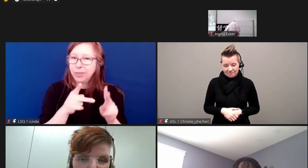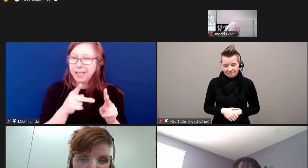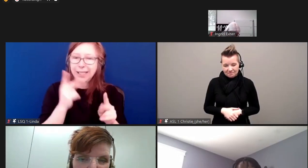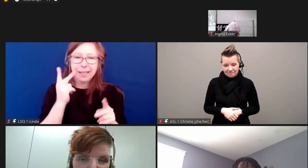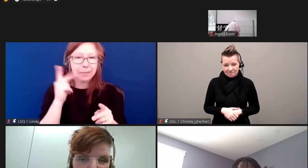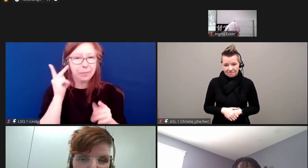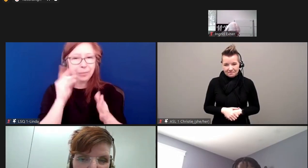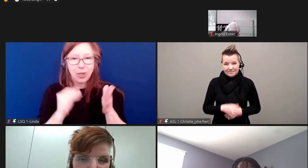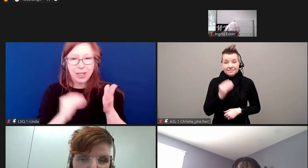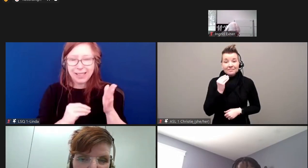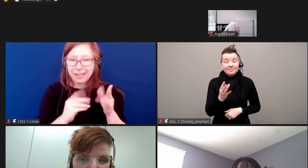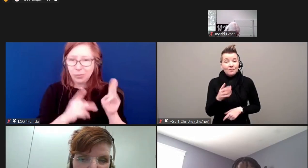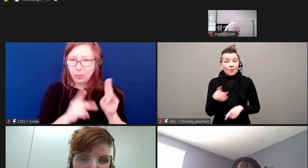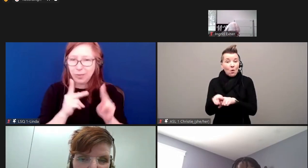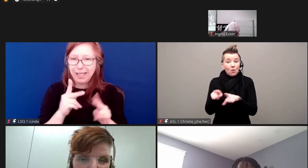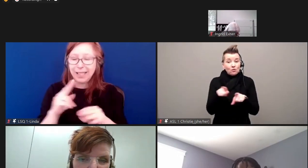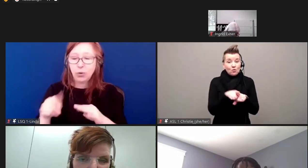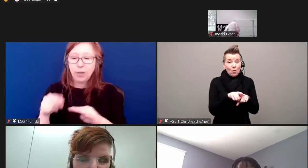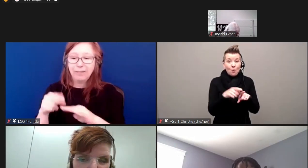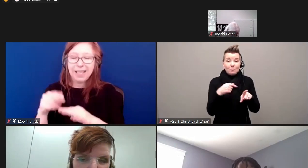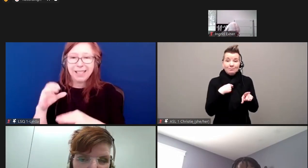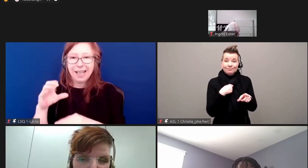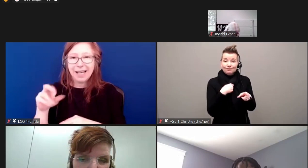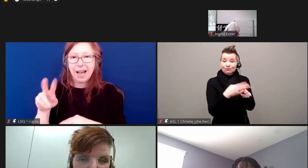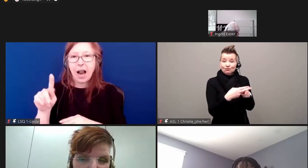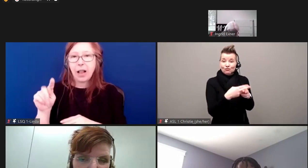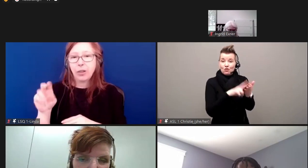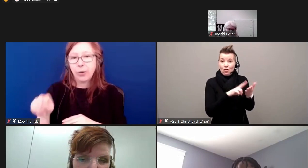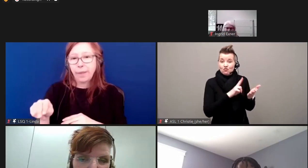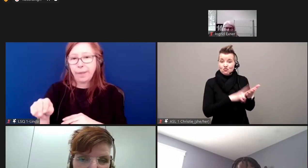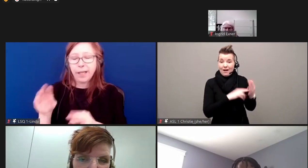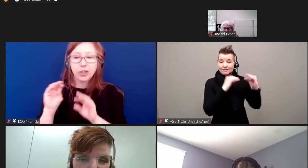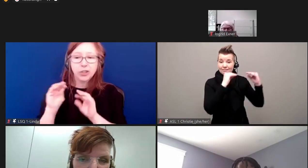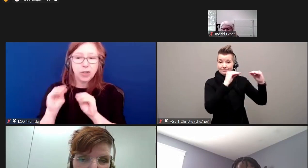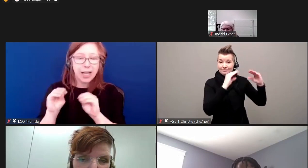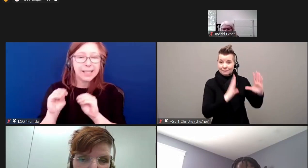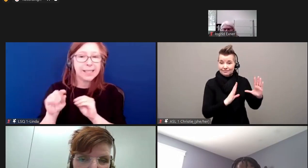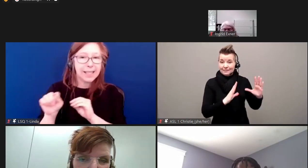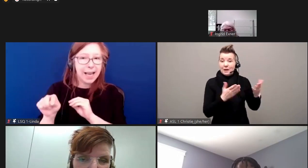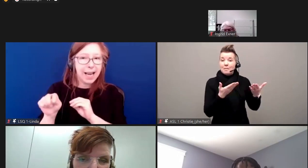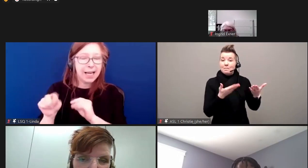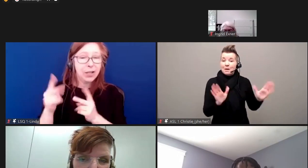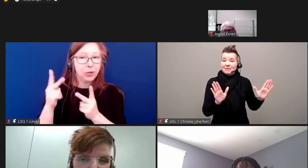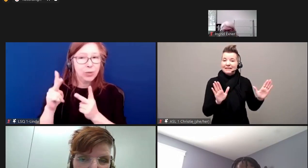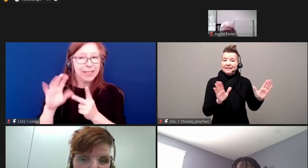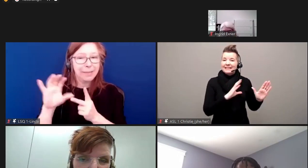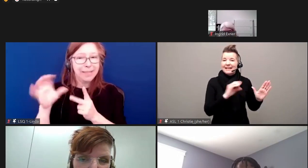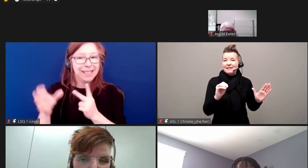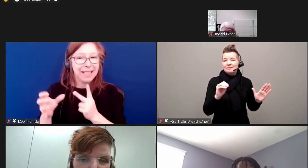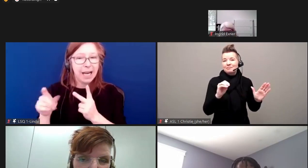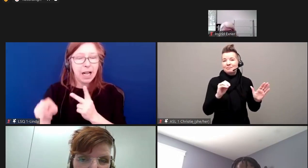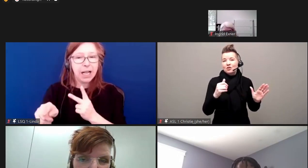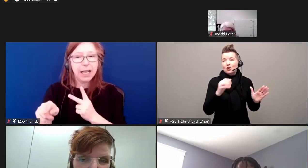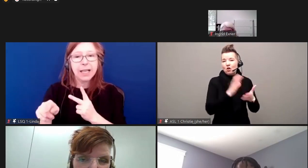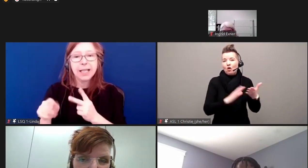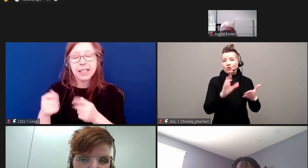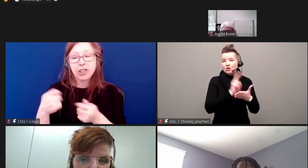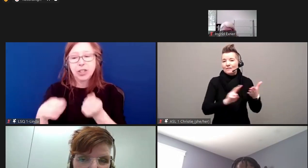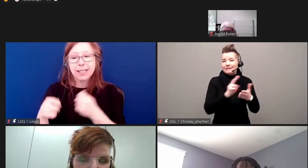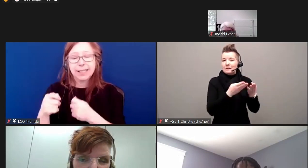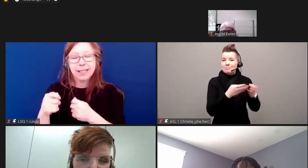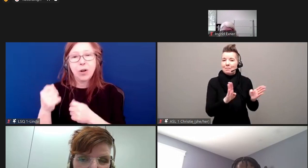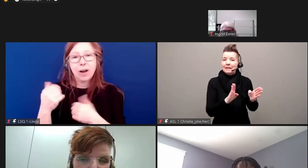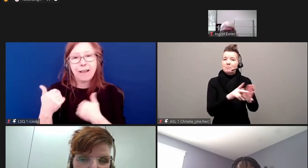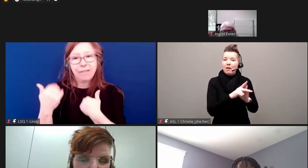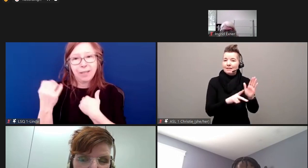à l'Université Carleton, où j'enseigne encore à deuxième cycle sur la gestion de la vie privée